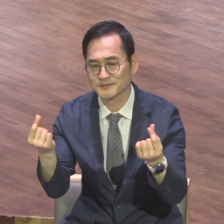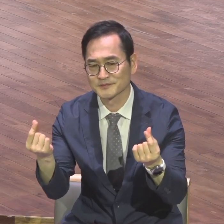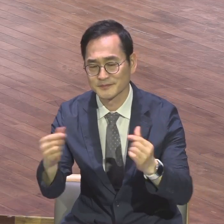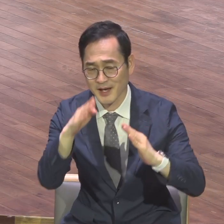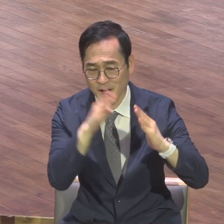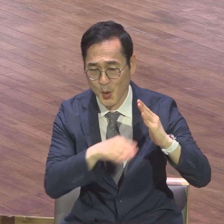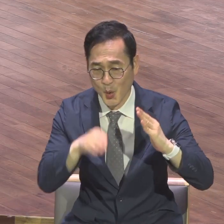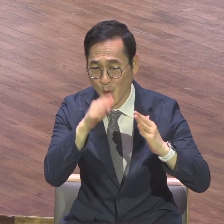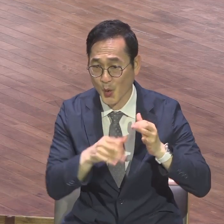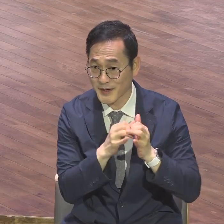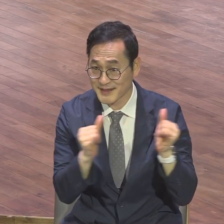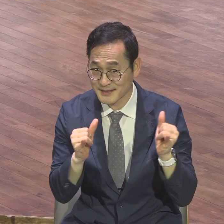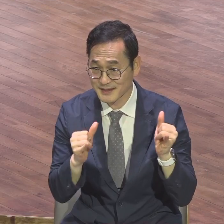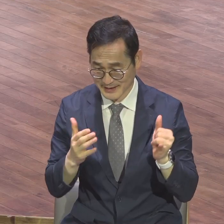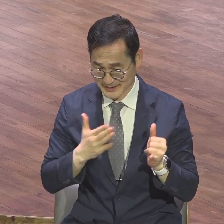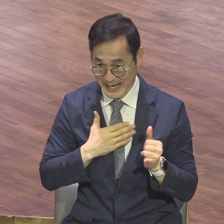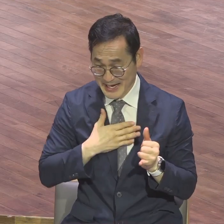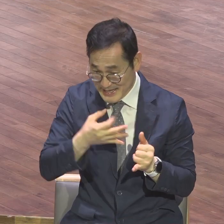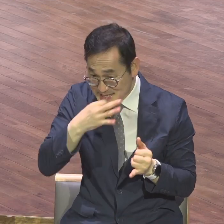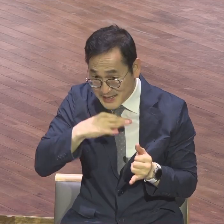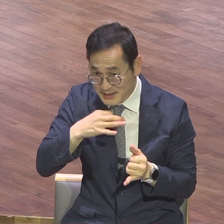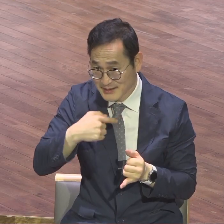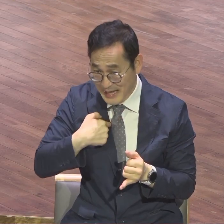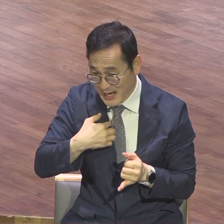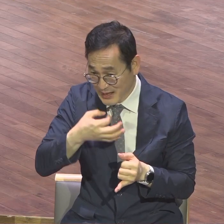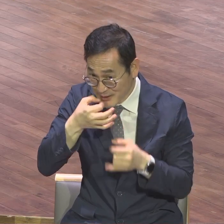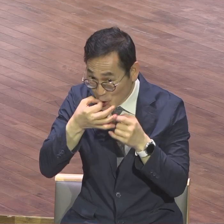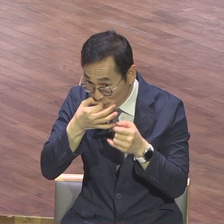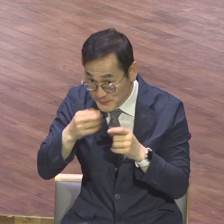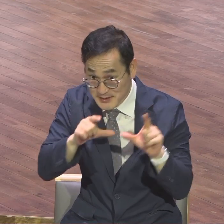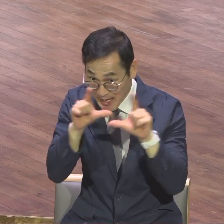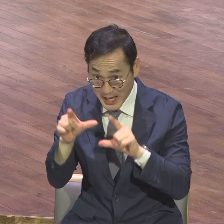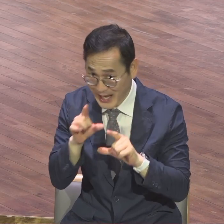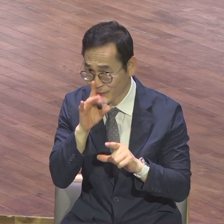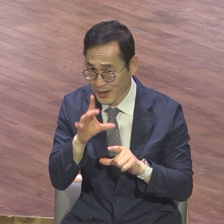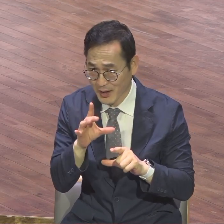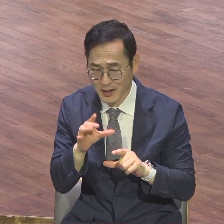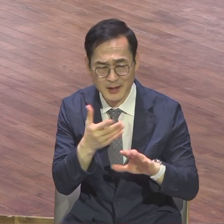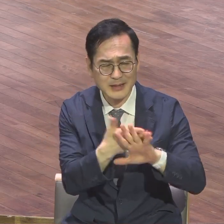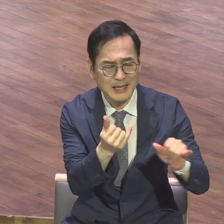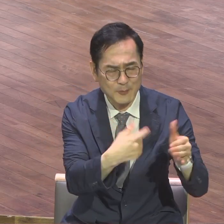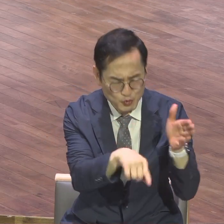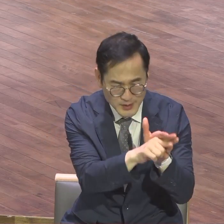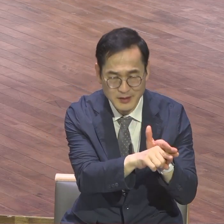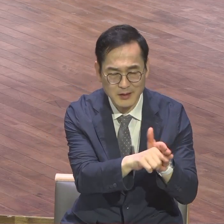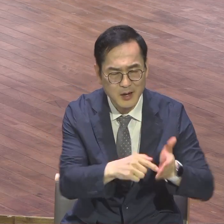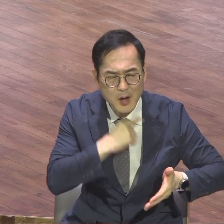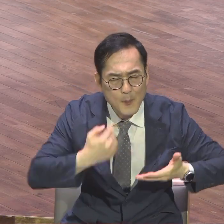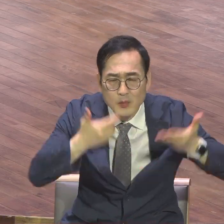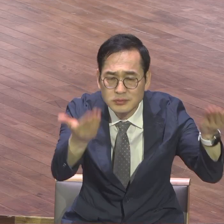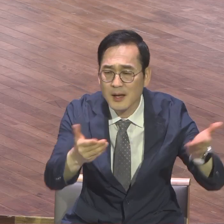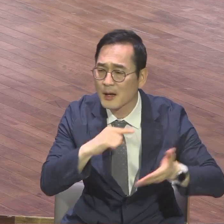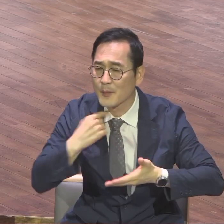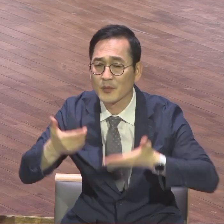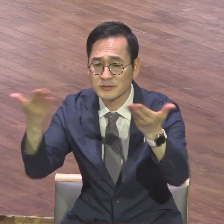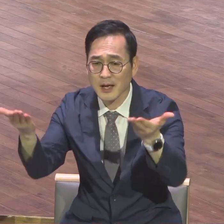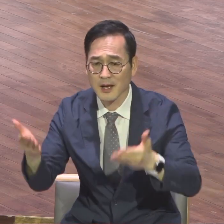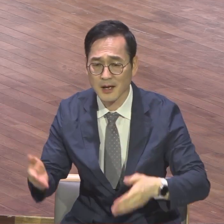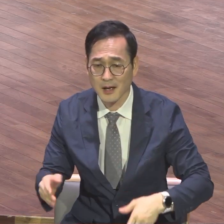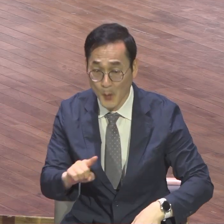공인이요. 자신만을 위해서 살면 안 되죠. 공인에 대해서. 모두를 살리는 길로 나가야 된다. 그